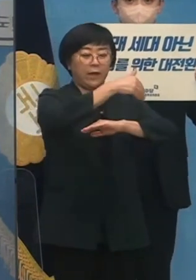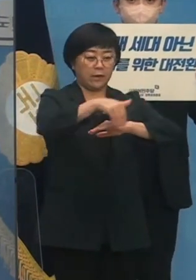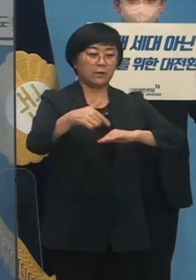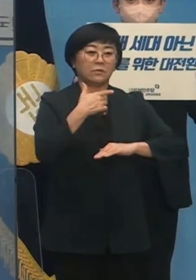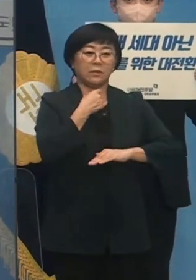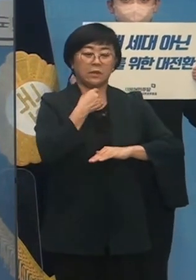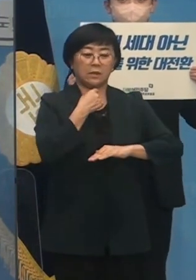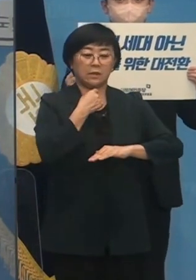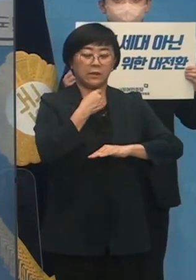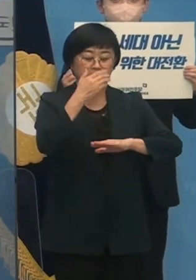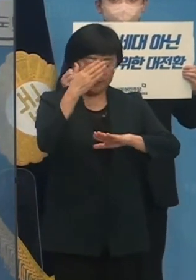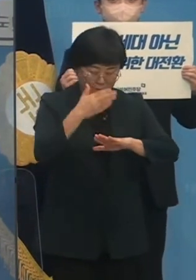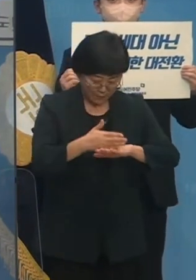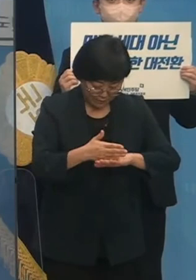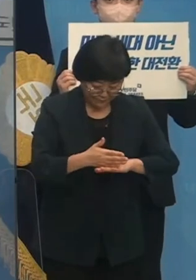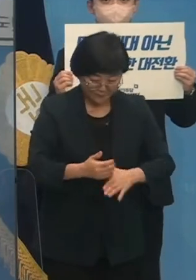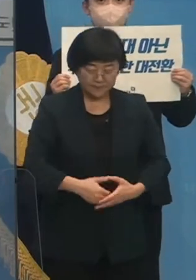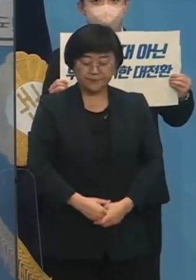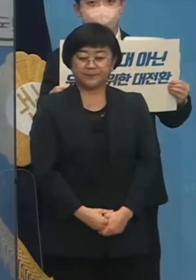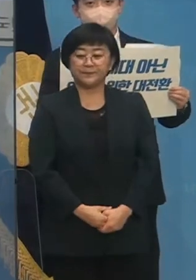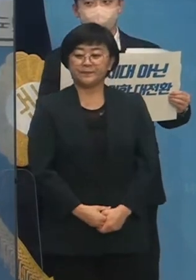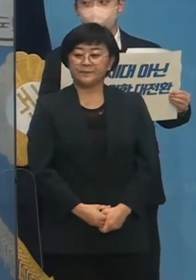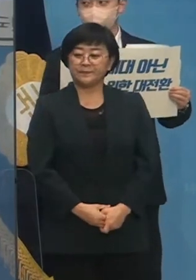소망합니다. 감사합니다.